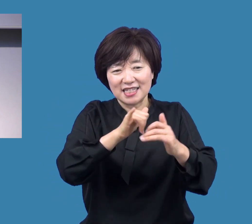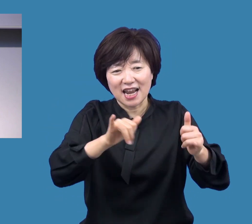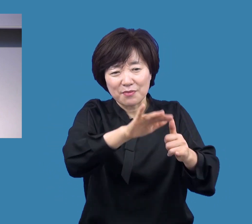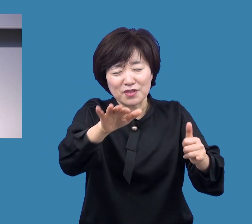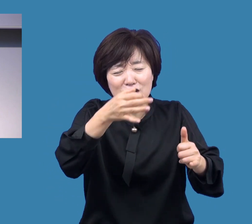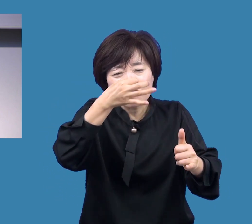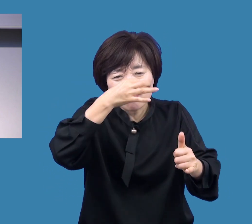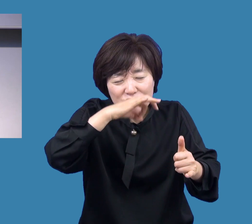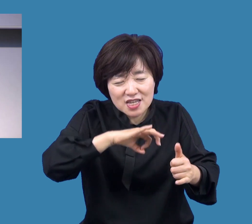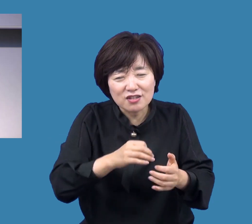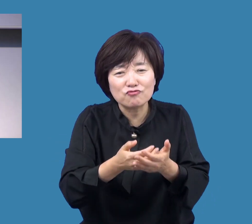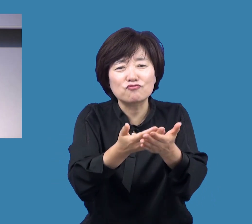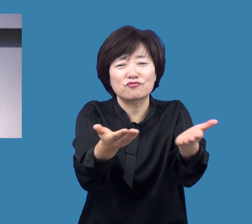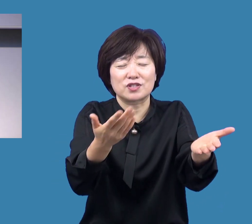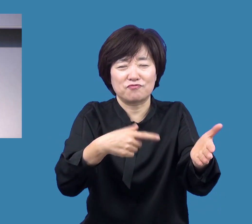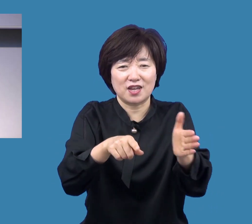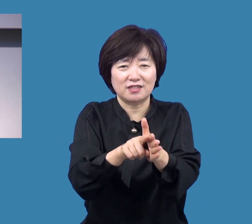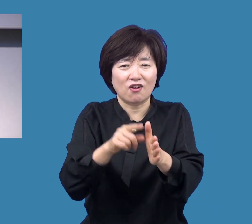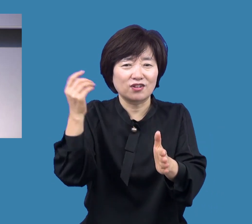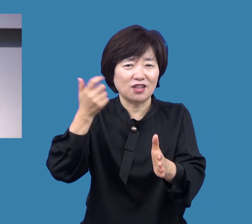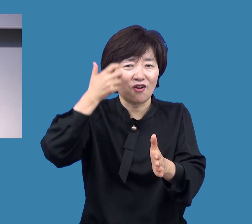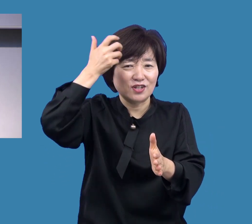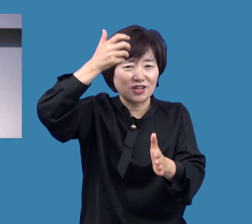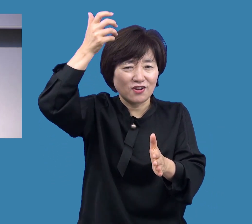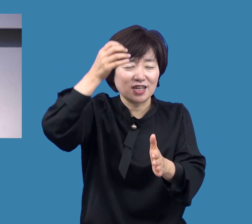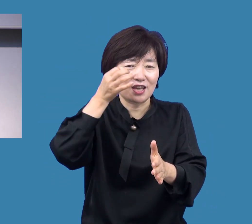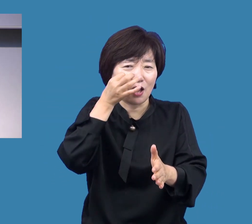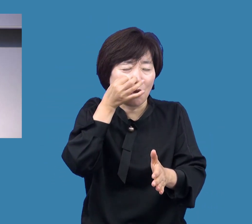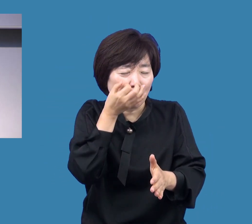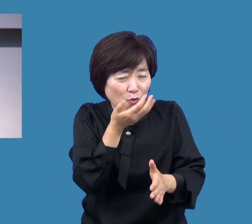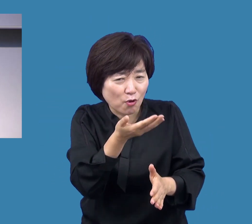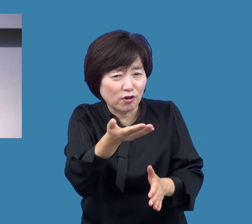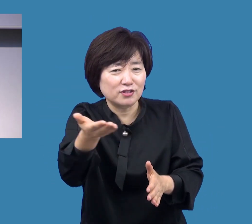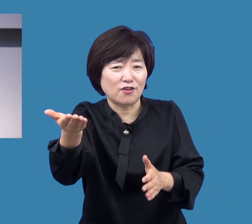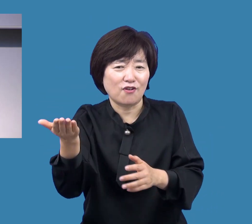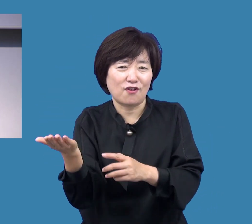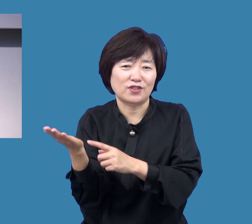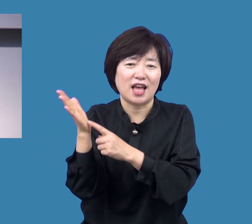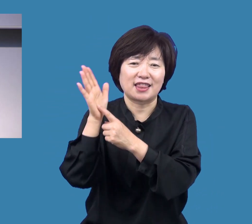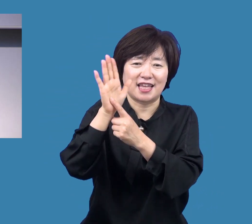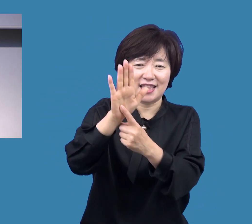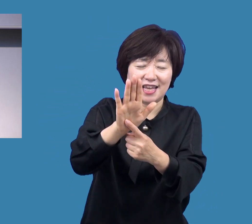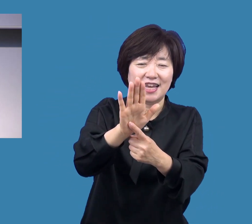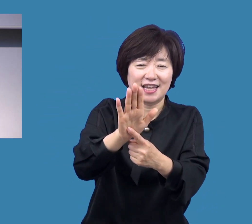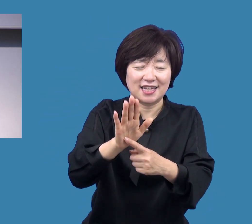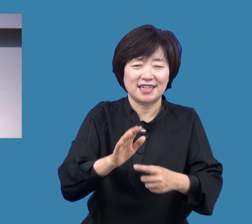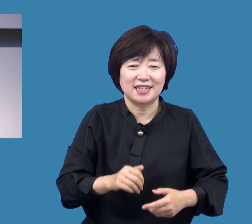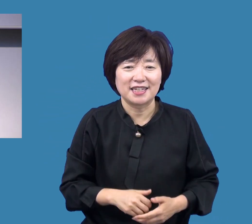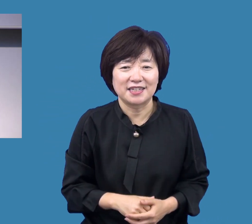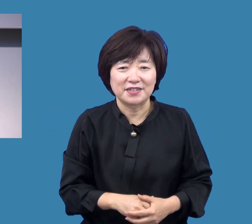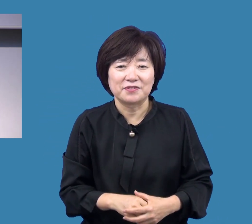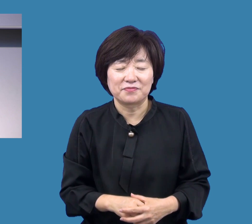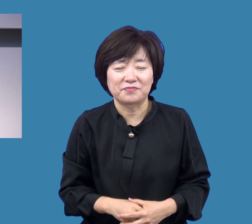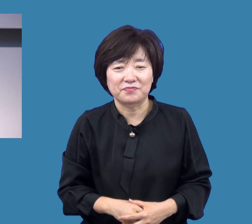유익을 주기 위해서 성령님의 보여지는 역사들, 나타내어지는 역사들을 행하신다는 거예요.